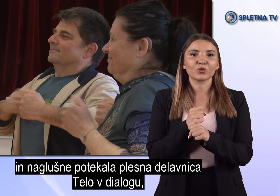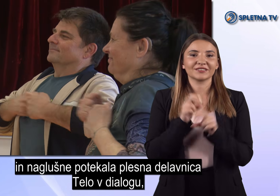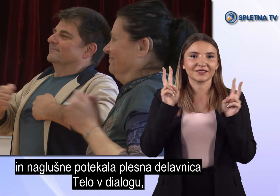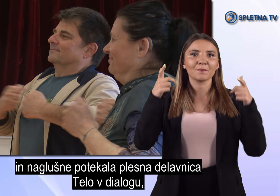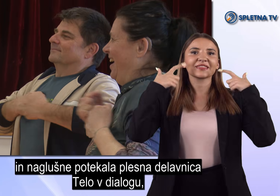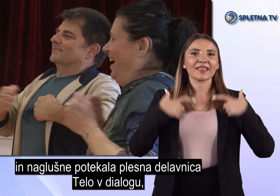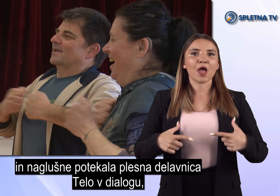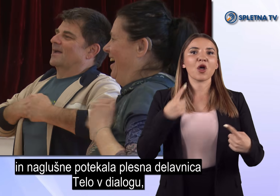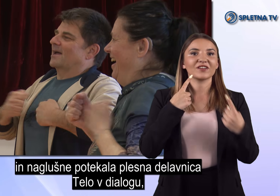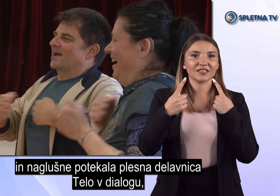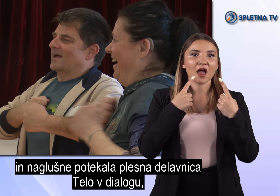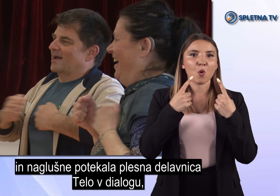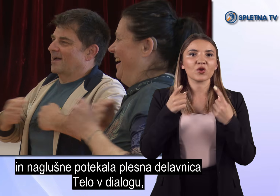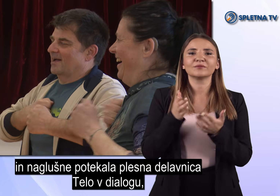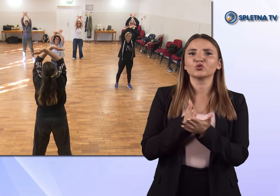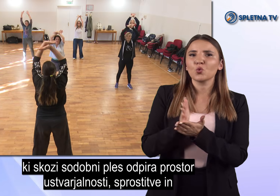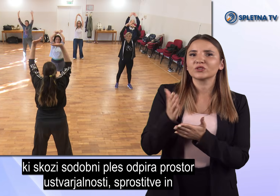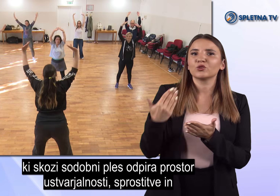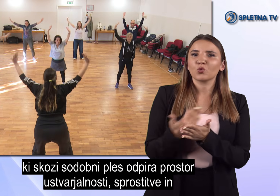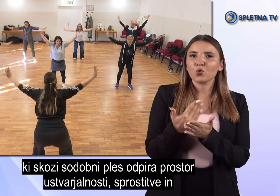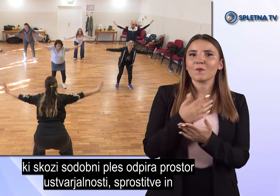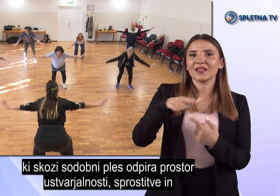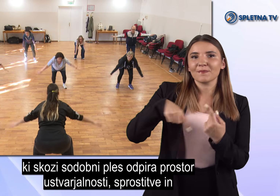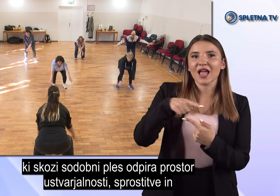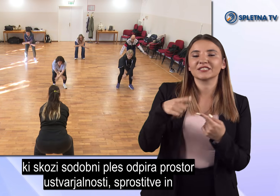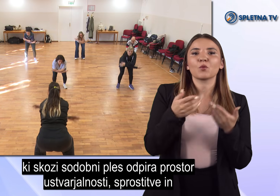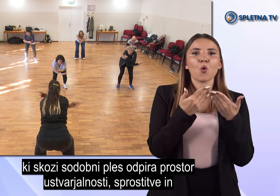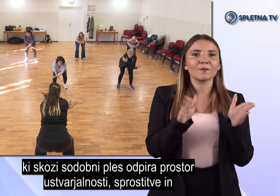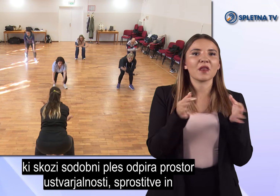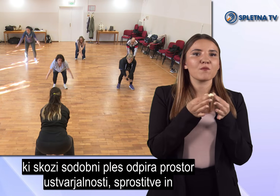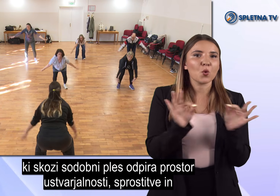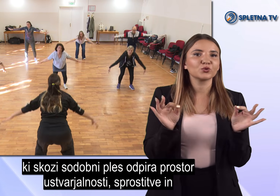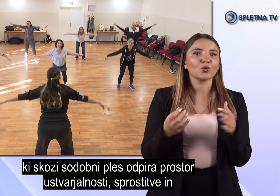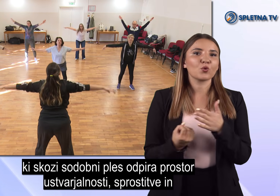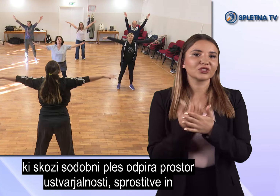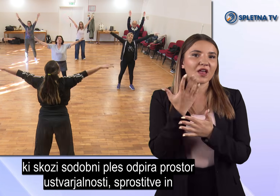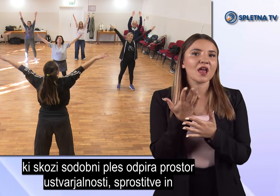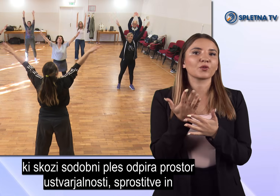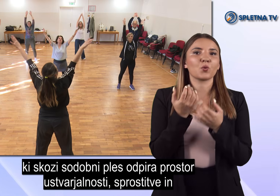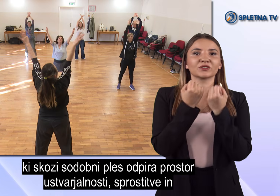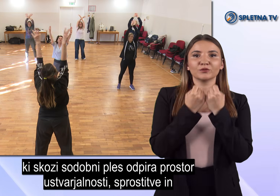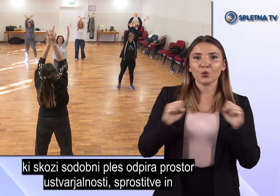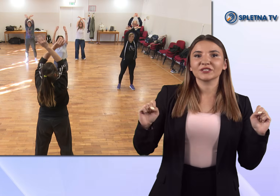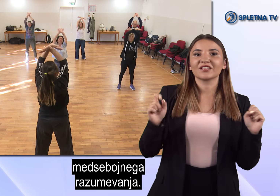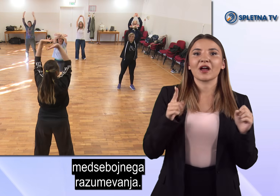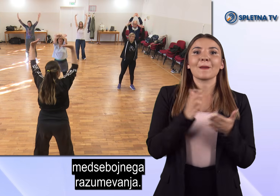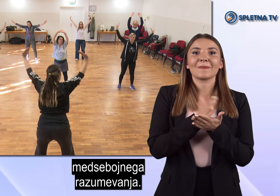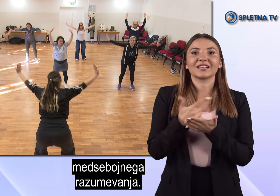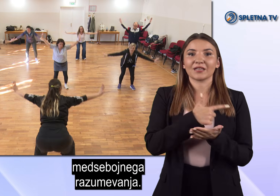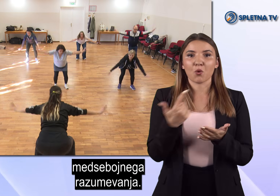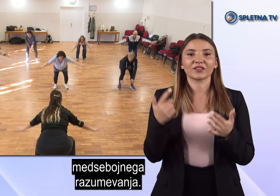Telo v dialogu, ki skozi sodobni ples odpira prostor ustvarjalnosti, sprostitve in medsebojnega